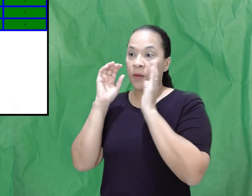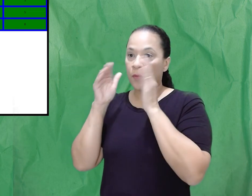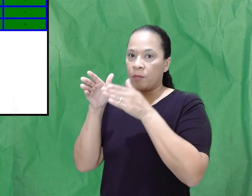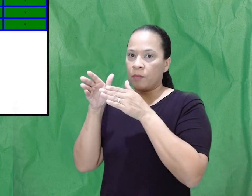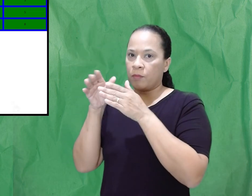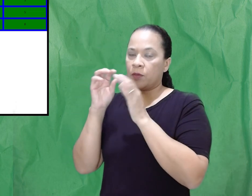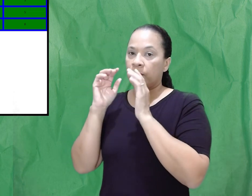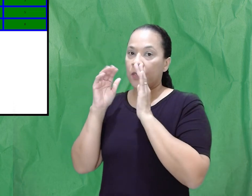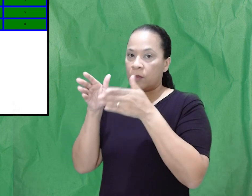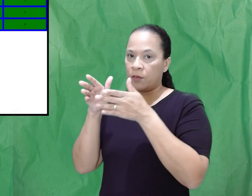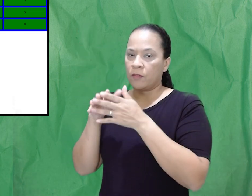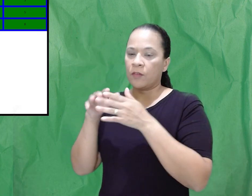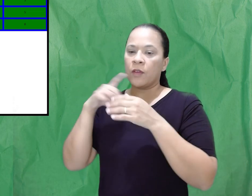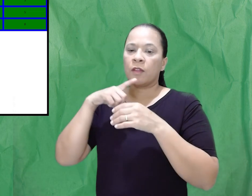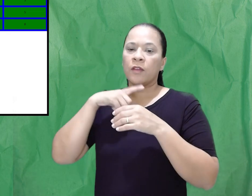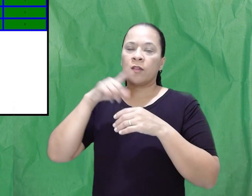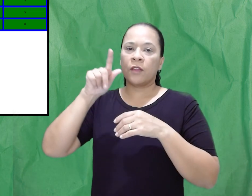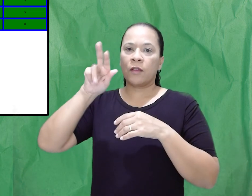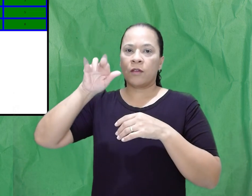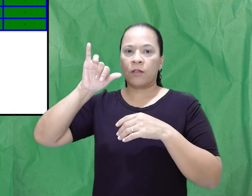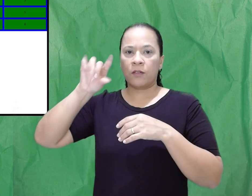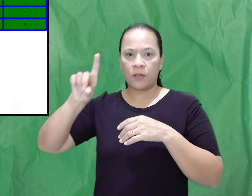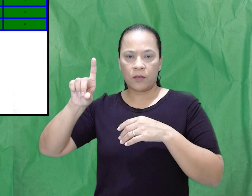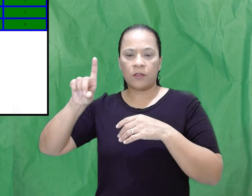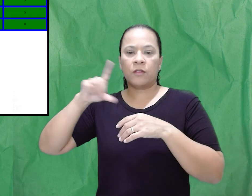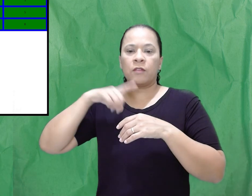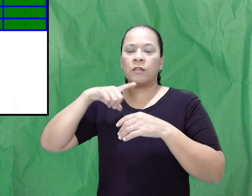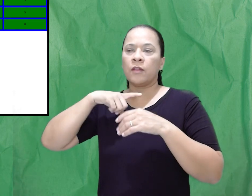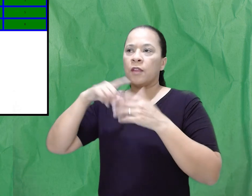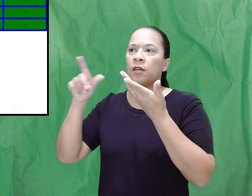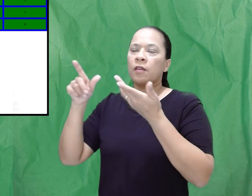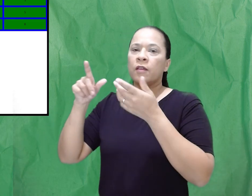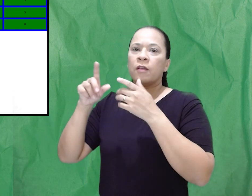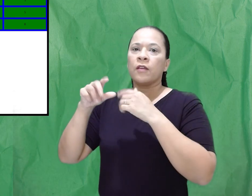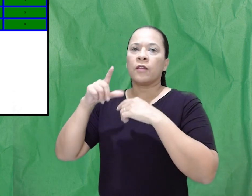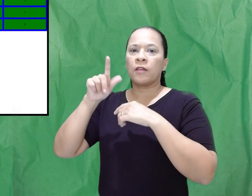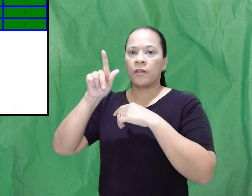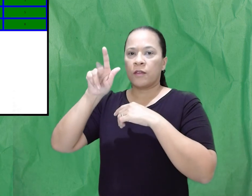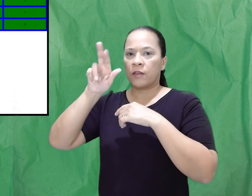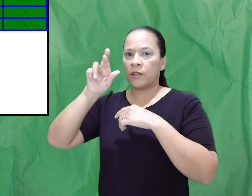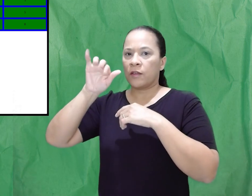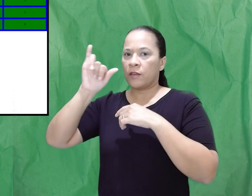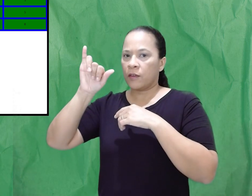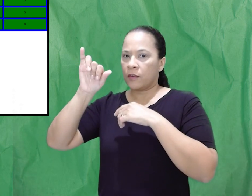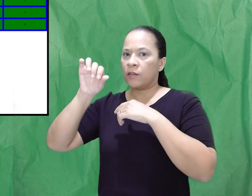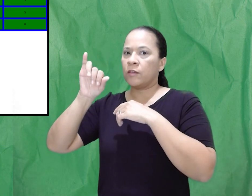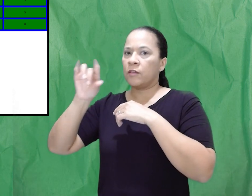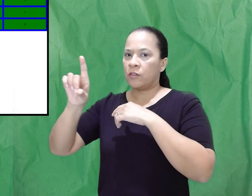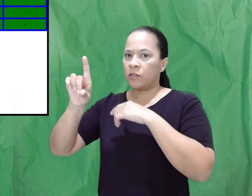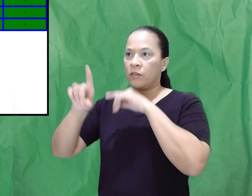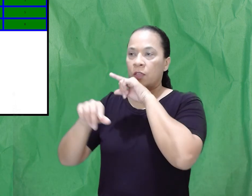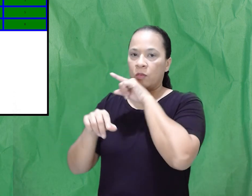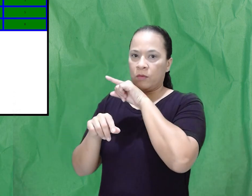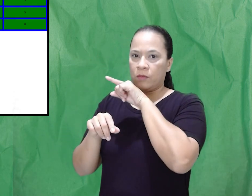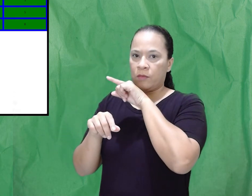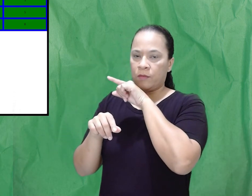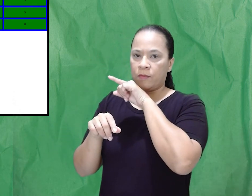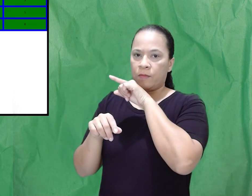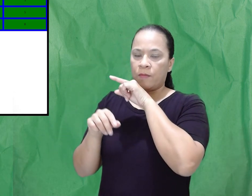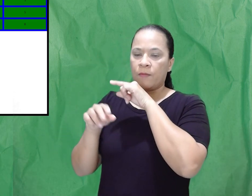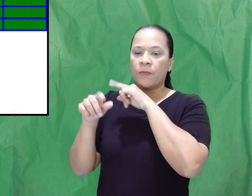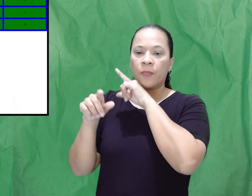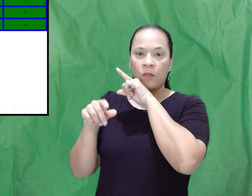o Grid Container, onde eu estou definindo em vez de Flex, no outro exemplo, aqui agora é Grid. Onde eu tenho aqui